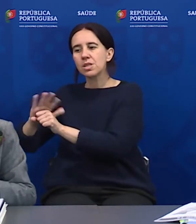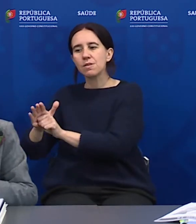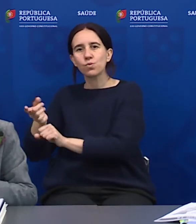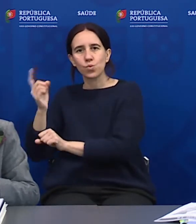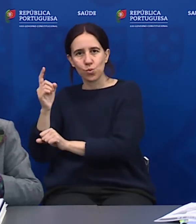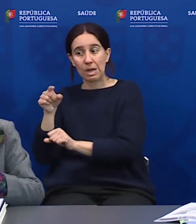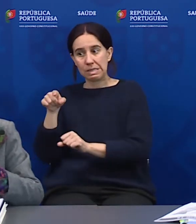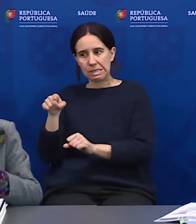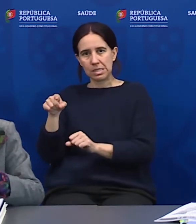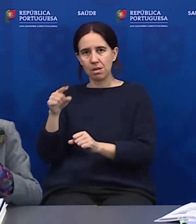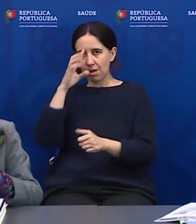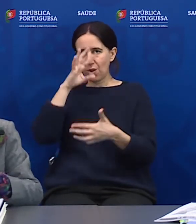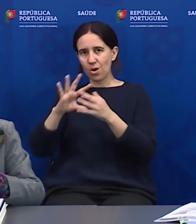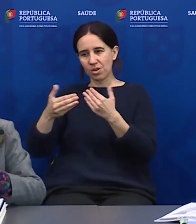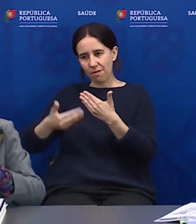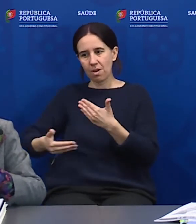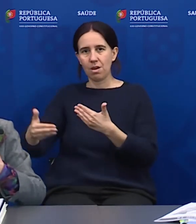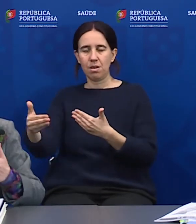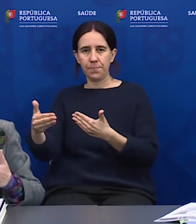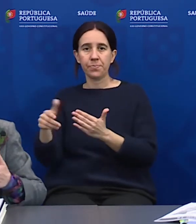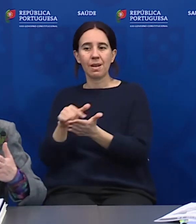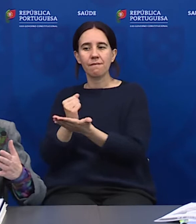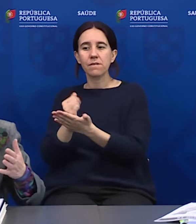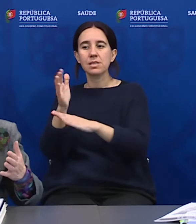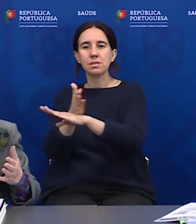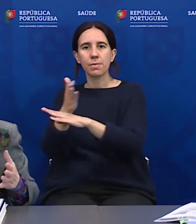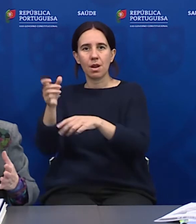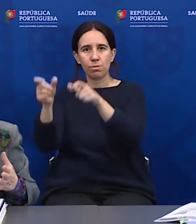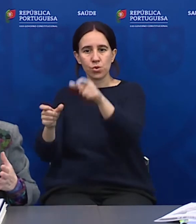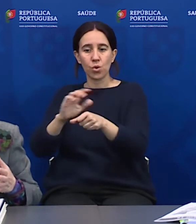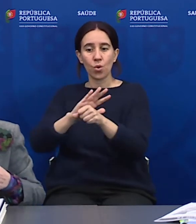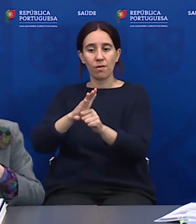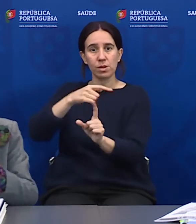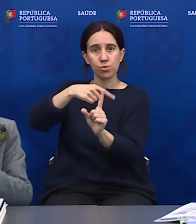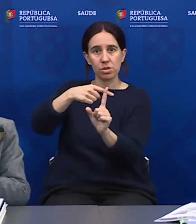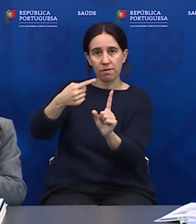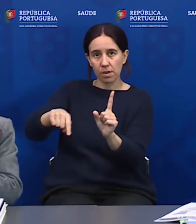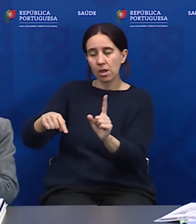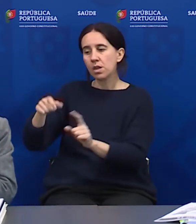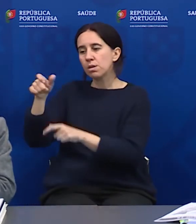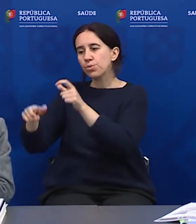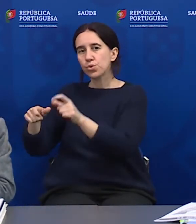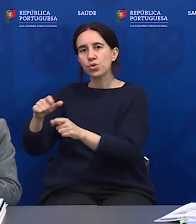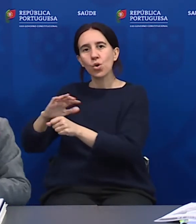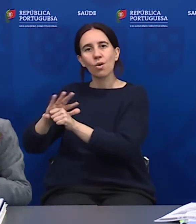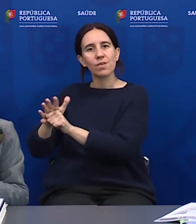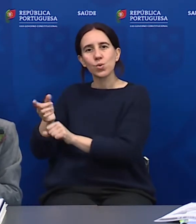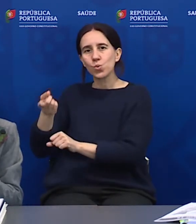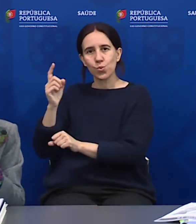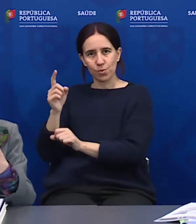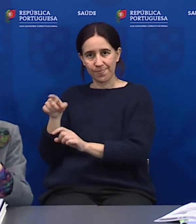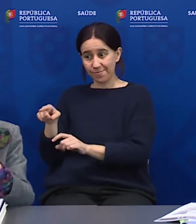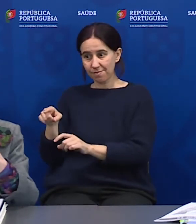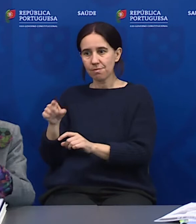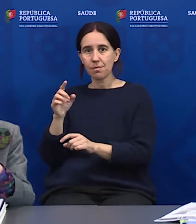a lógica que vai entrar em vigor. É sempre separar pessoas Covid positivas de pessoas não Covid, para